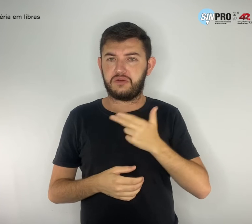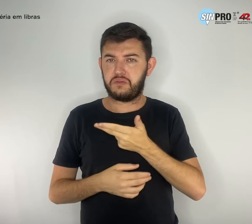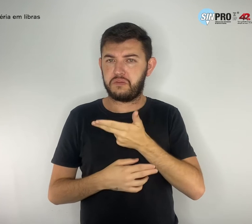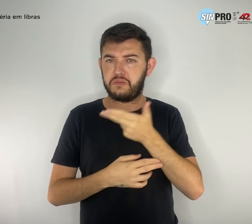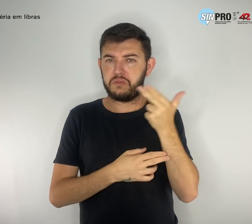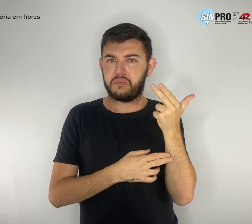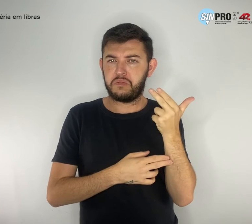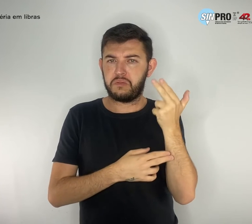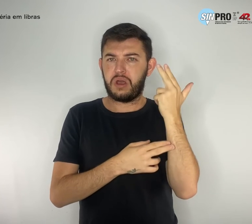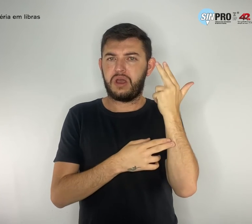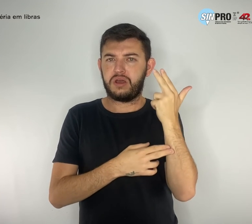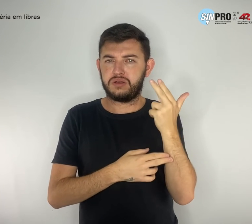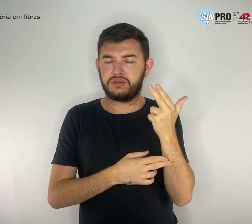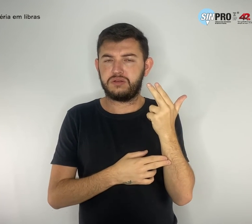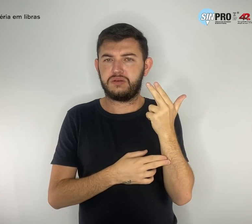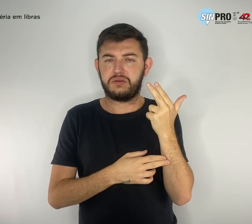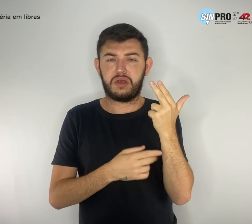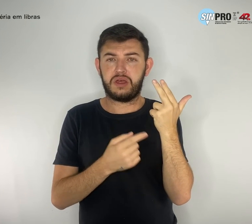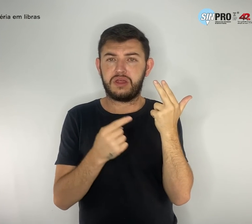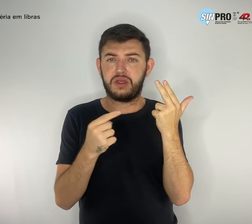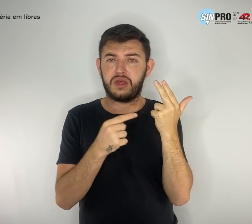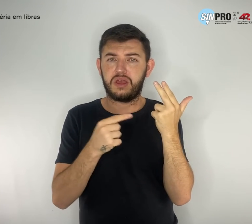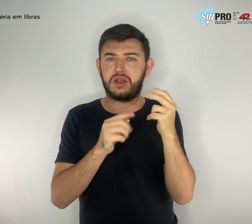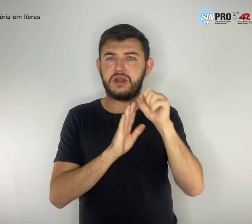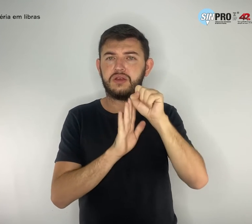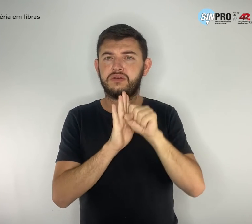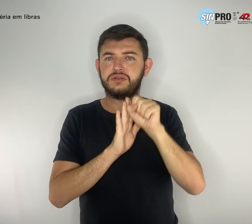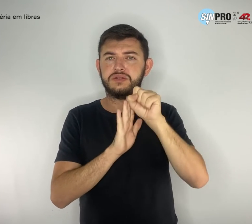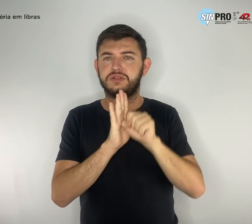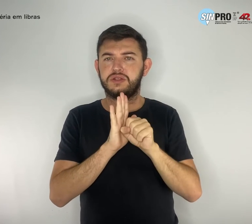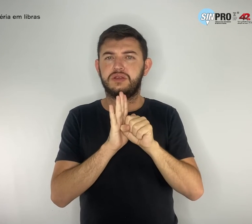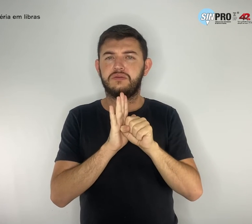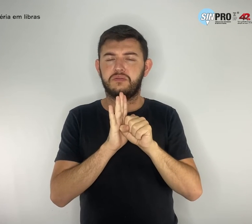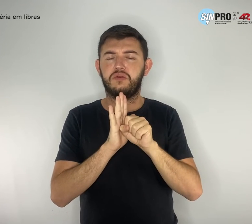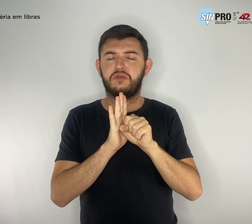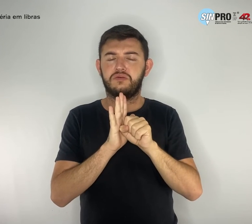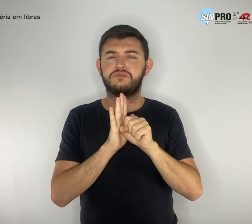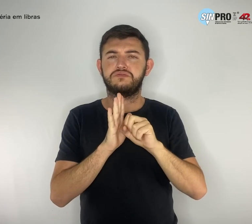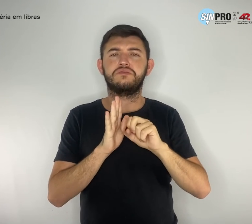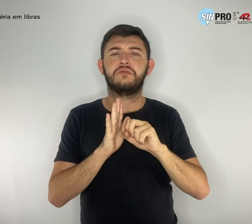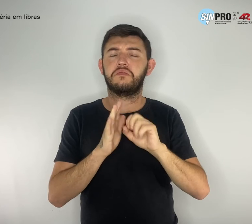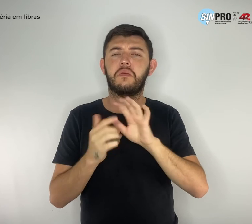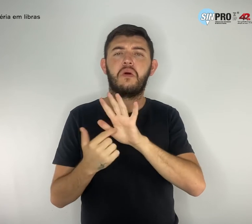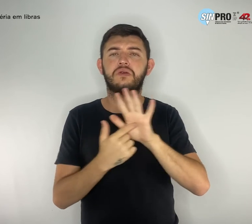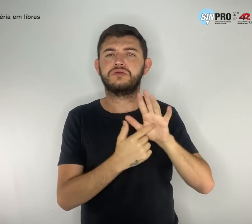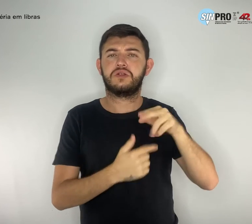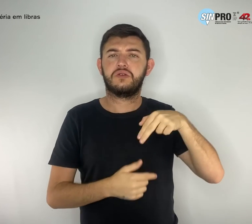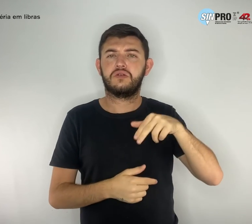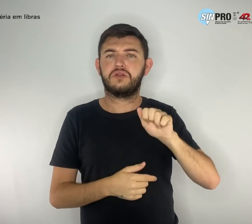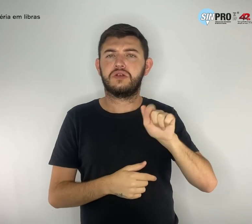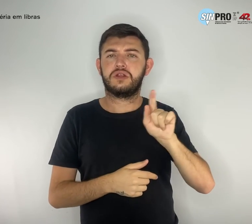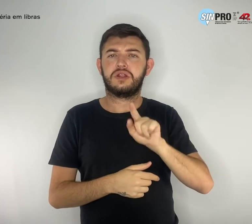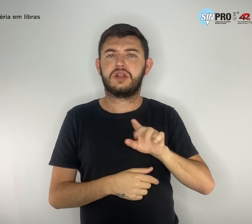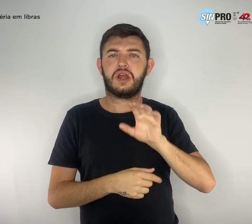fogo que é o principal símbolo do nazifascismo brasileiro. E como se sabe amplamente,